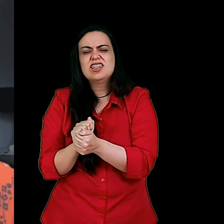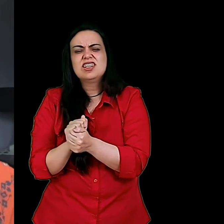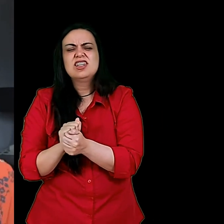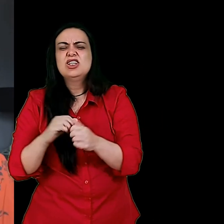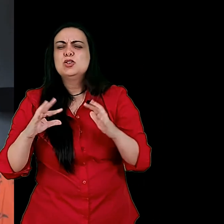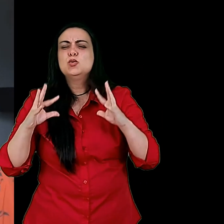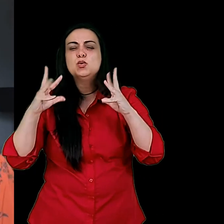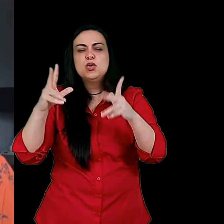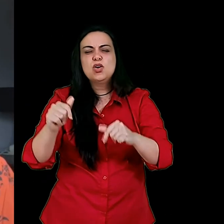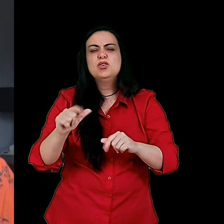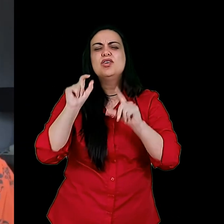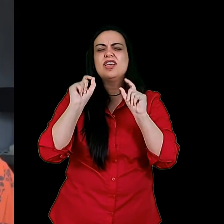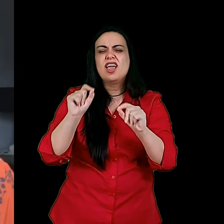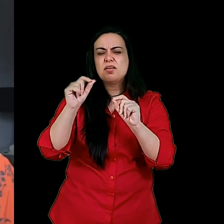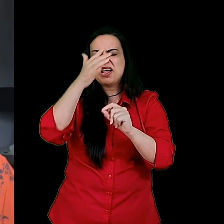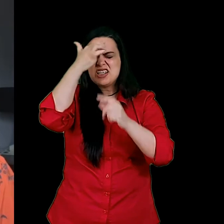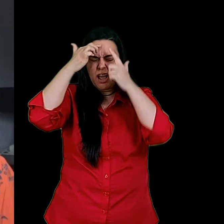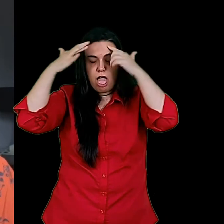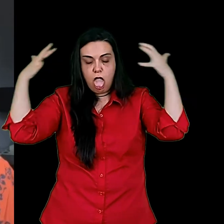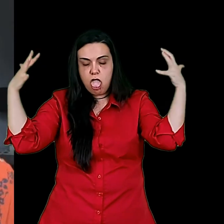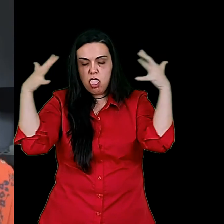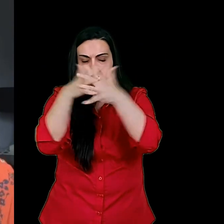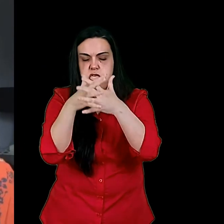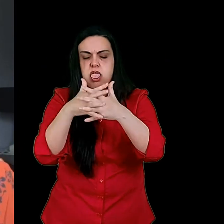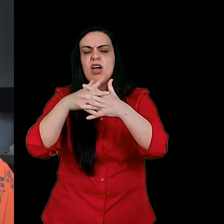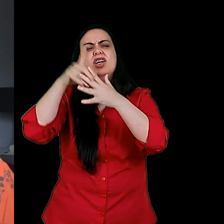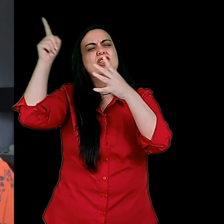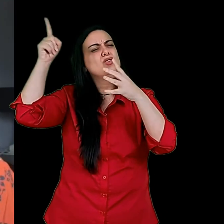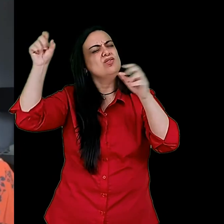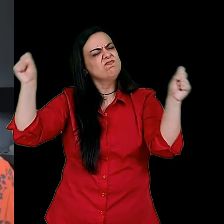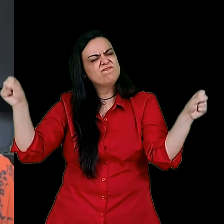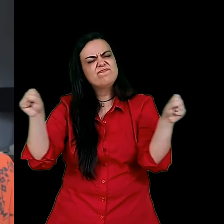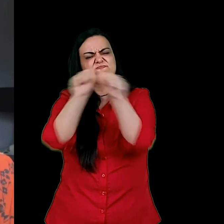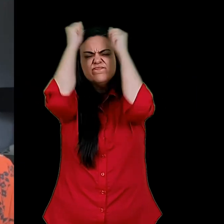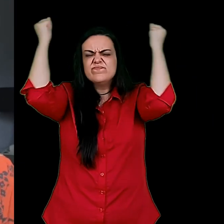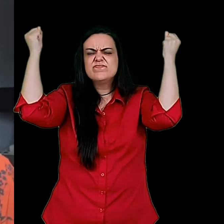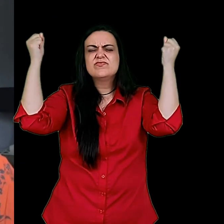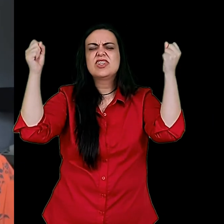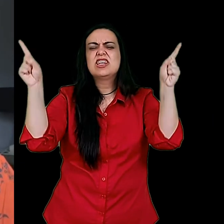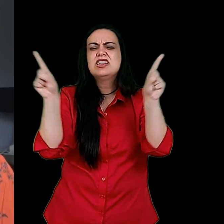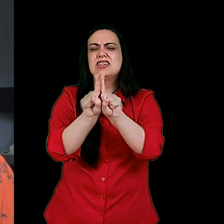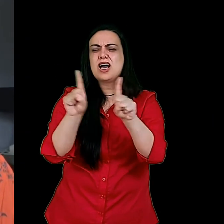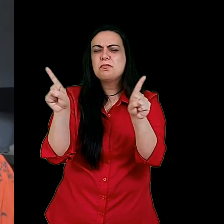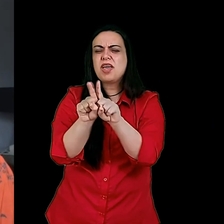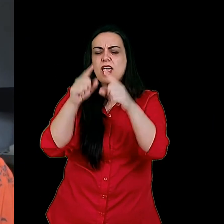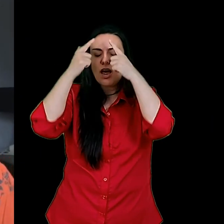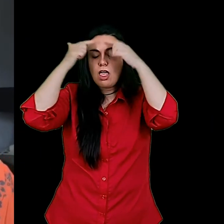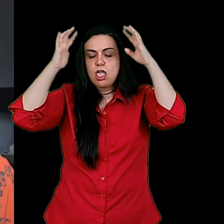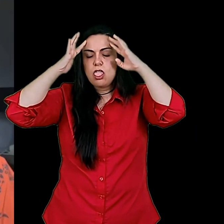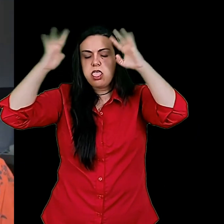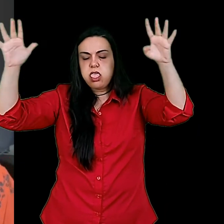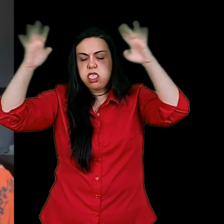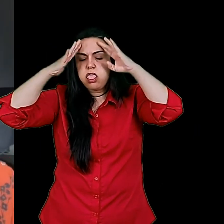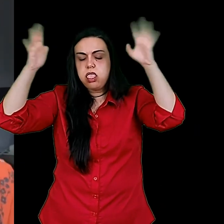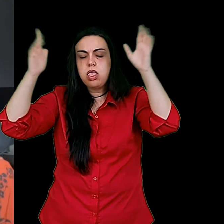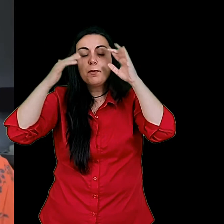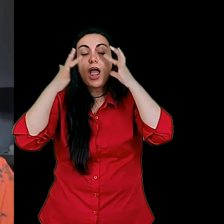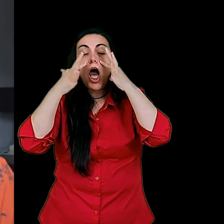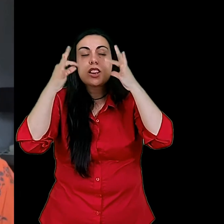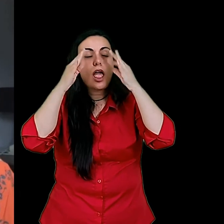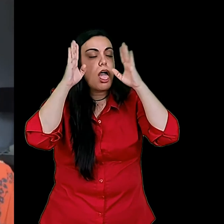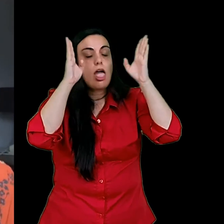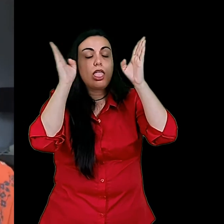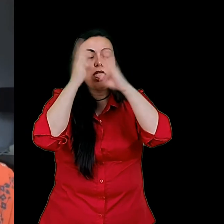as setas que tentam embaraçar minha mente para impedir a minha compreensão. Joga por terra toda a distração que tenta roubar os